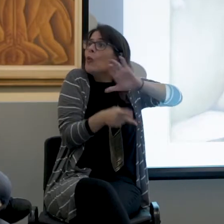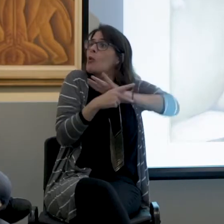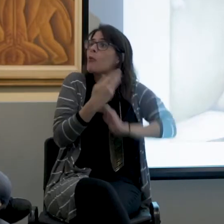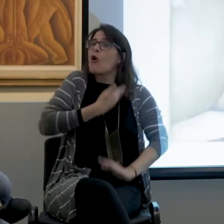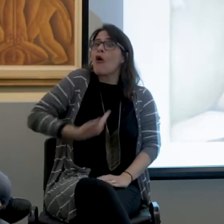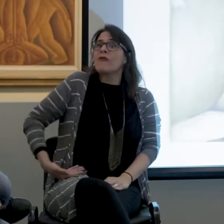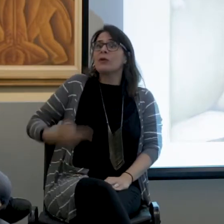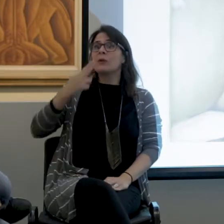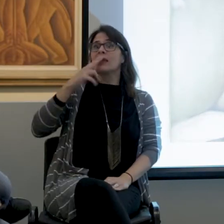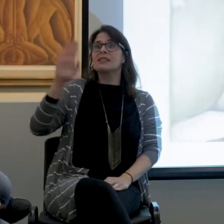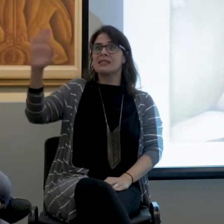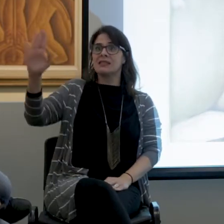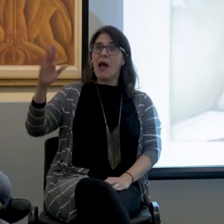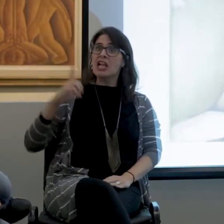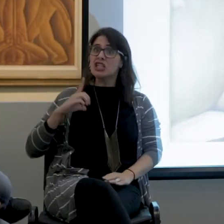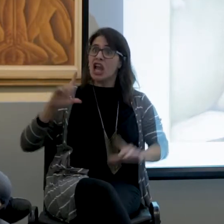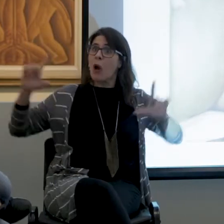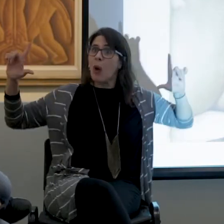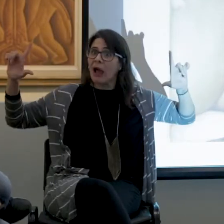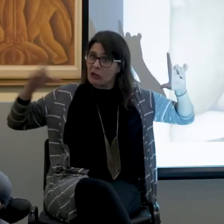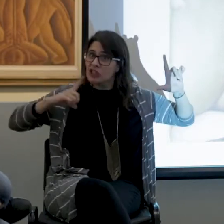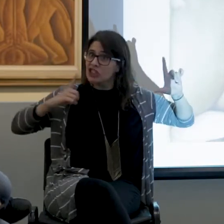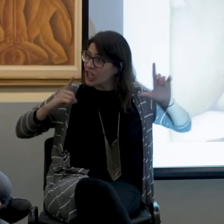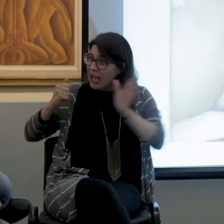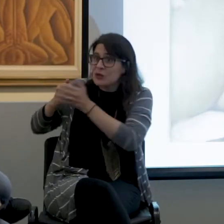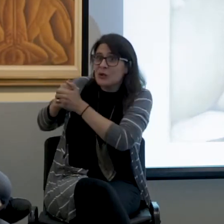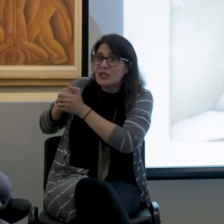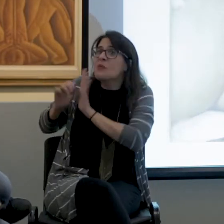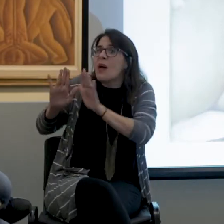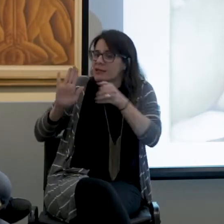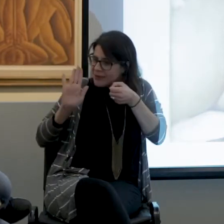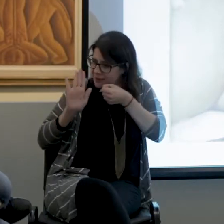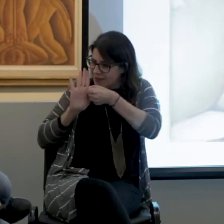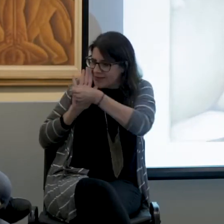Com o quadro lá. Só que fechadinho.